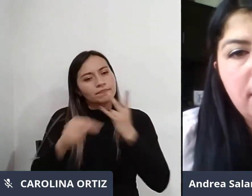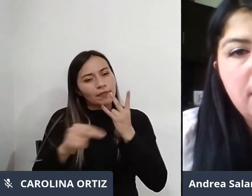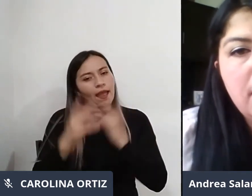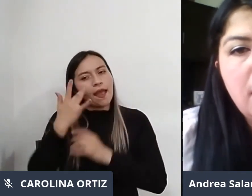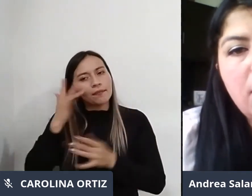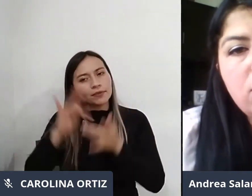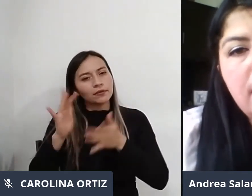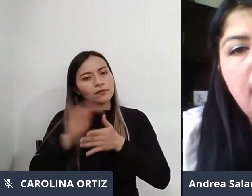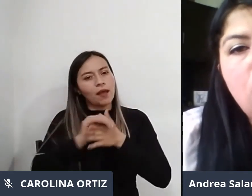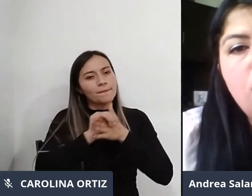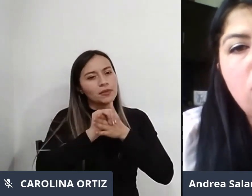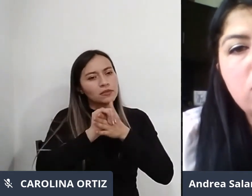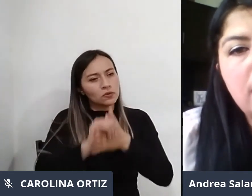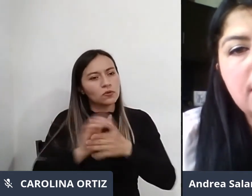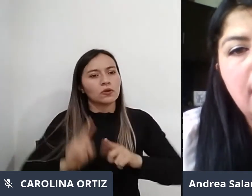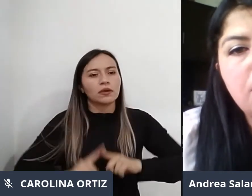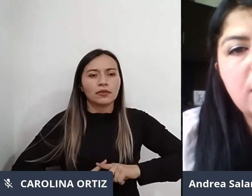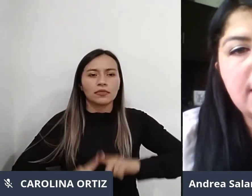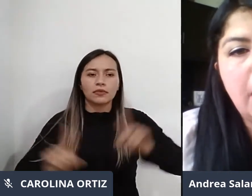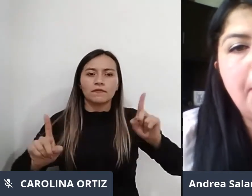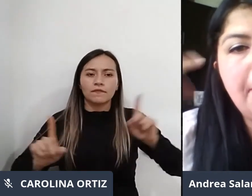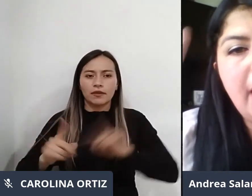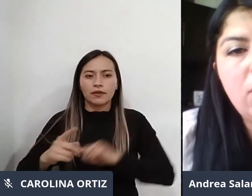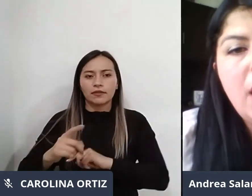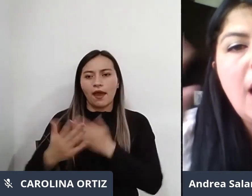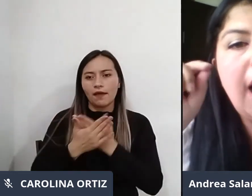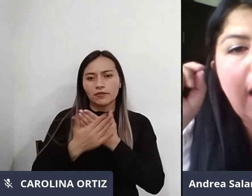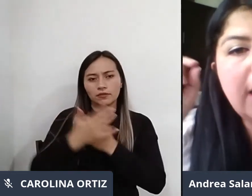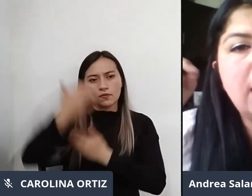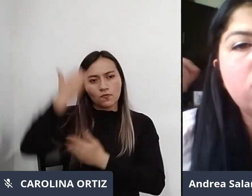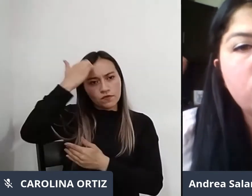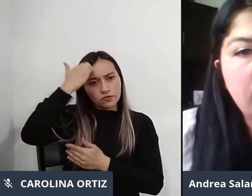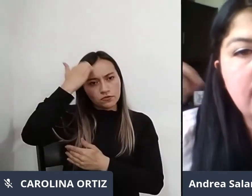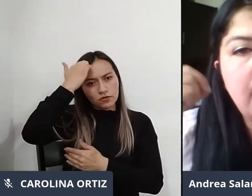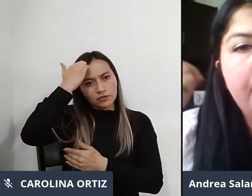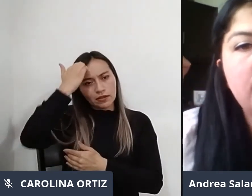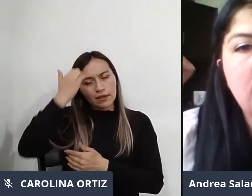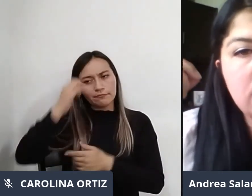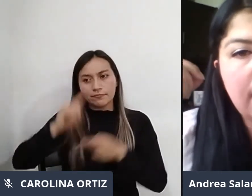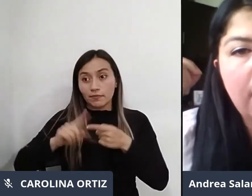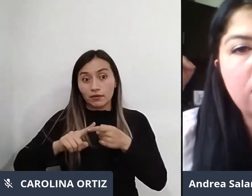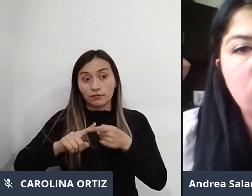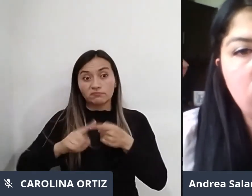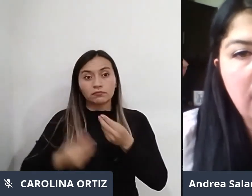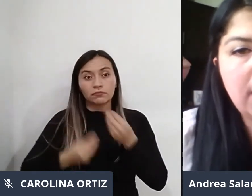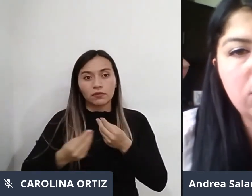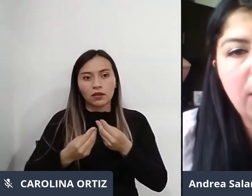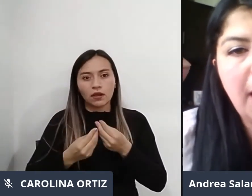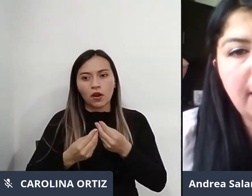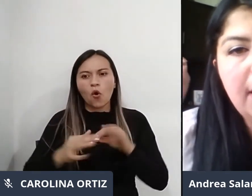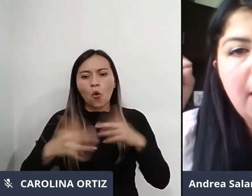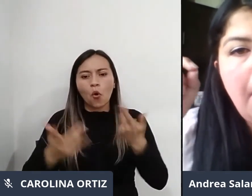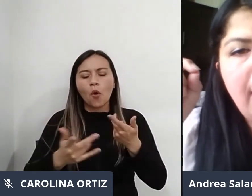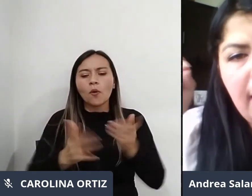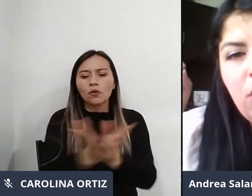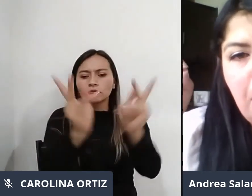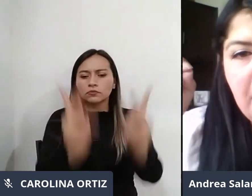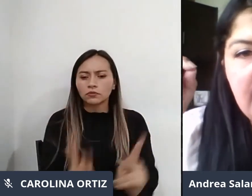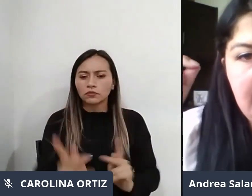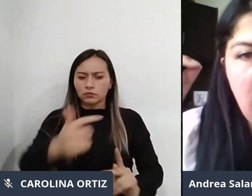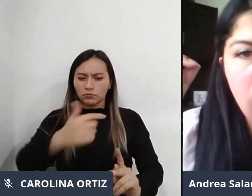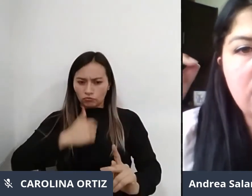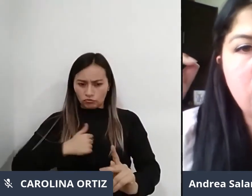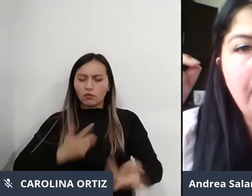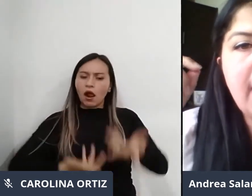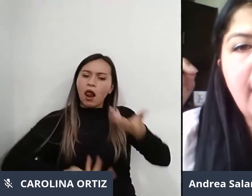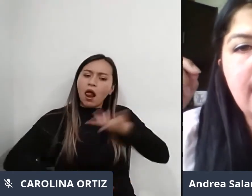diferente, que nos dice que como docentes tenemos que estar primero analizando constantemente nuestra relación con el estudiante para que no se